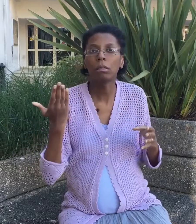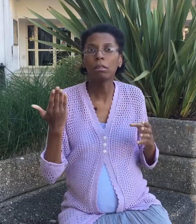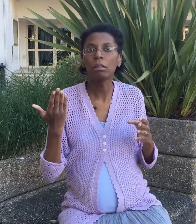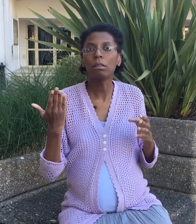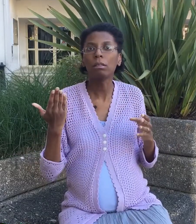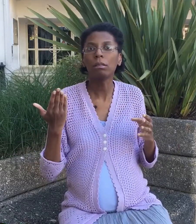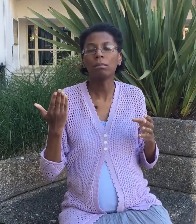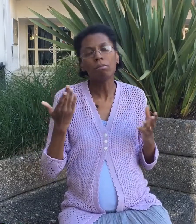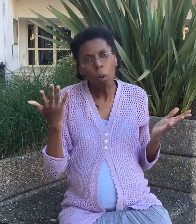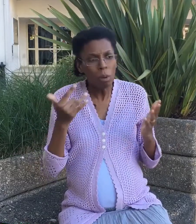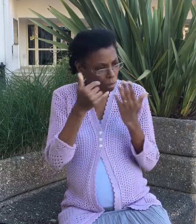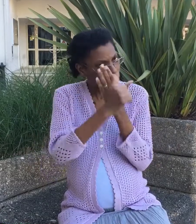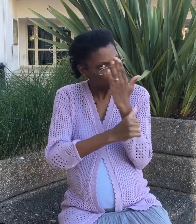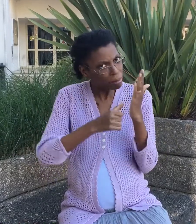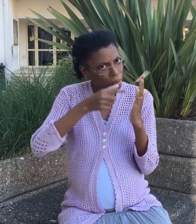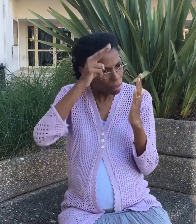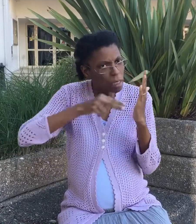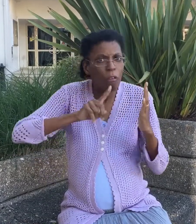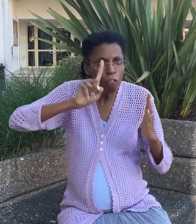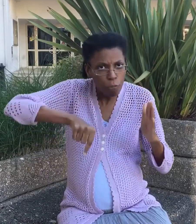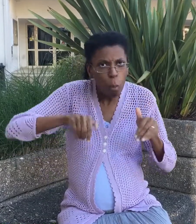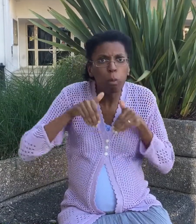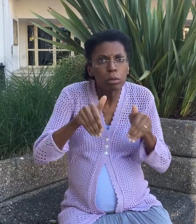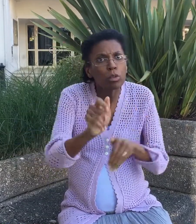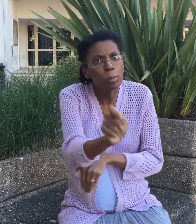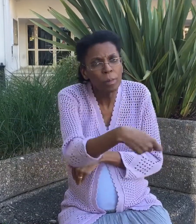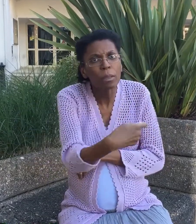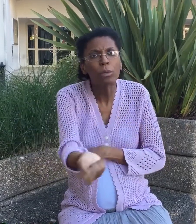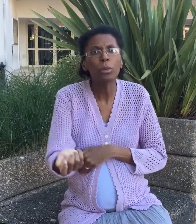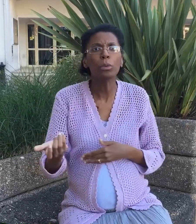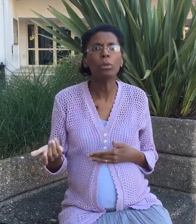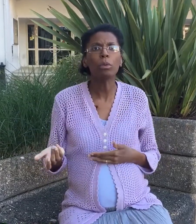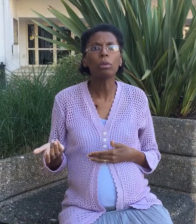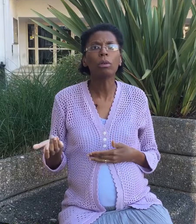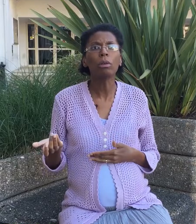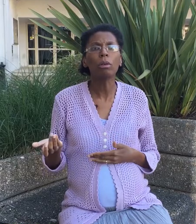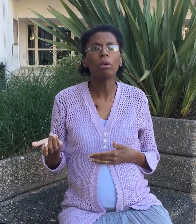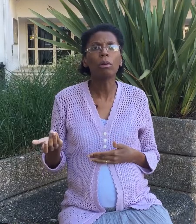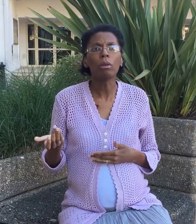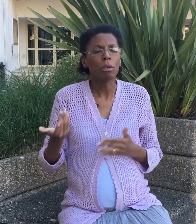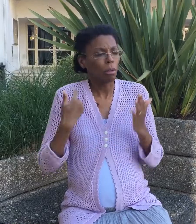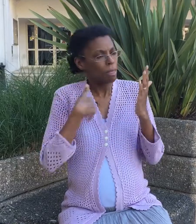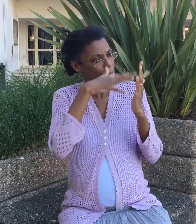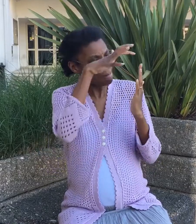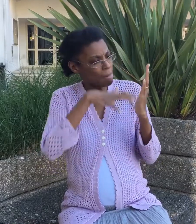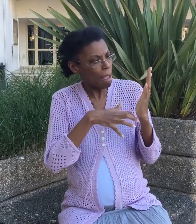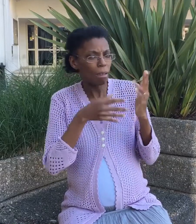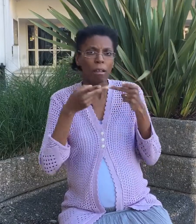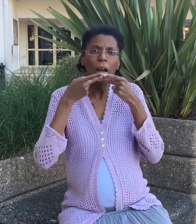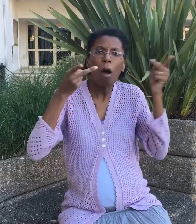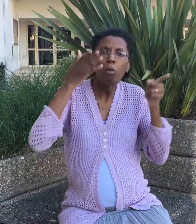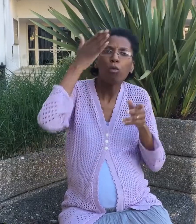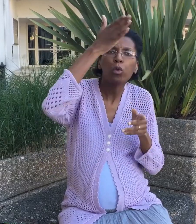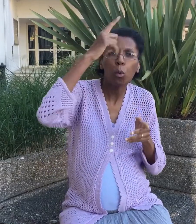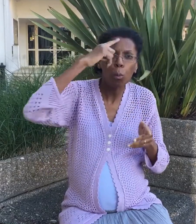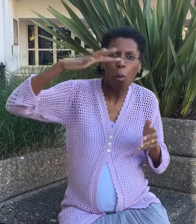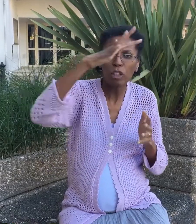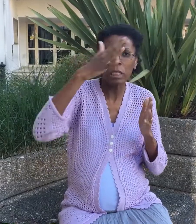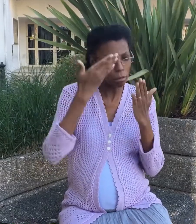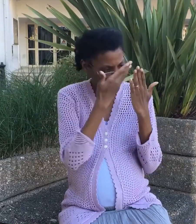Continuons à lire la parole de Dieu, à étudier les